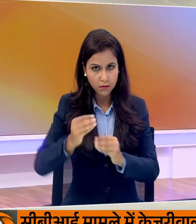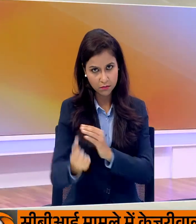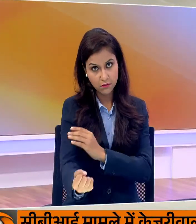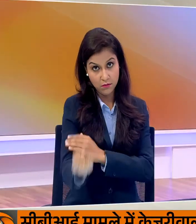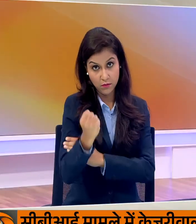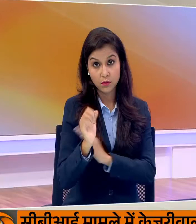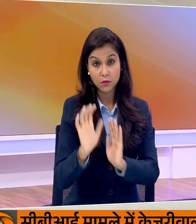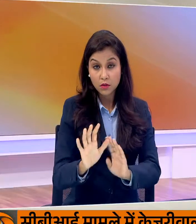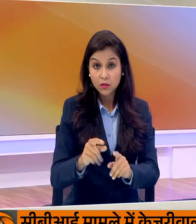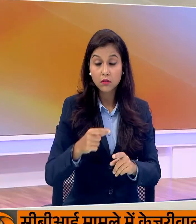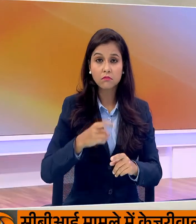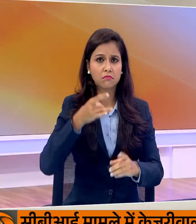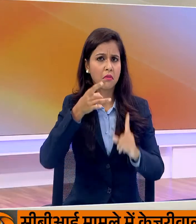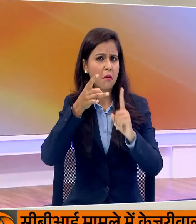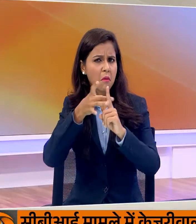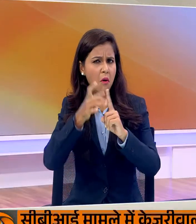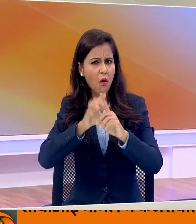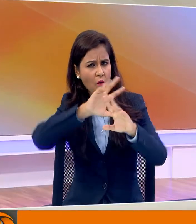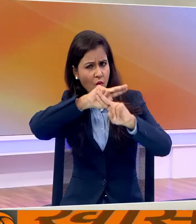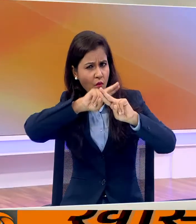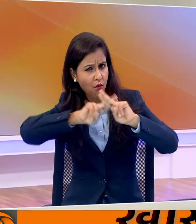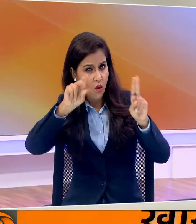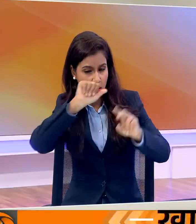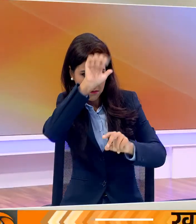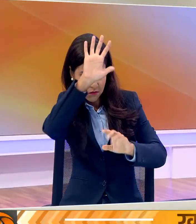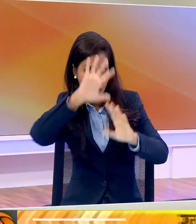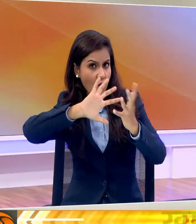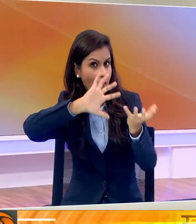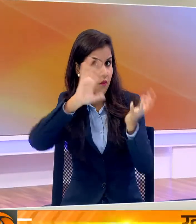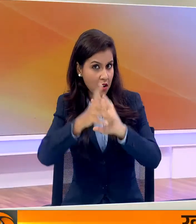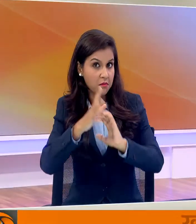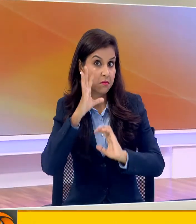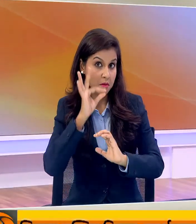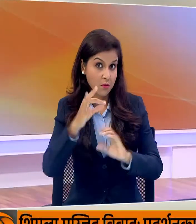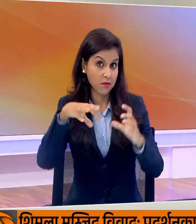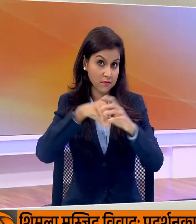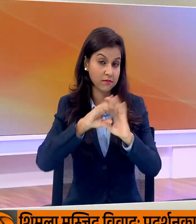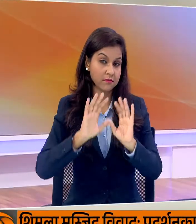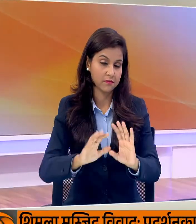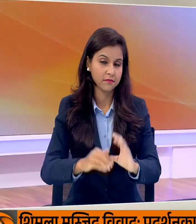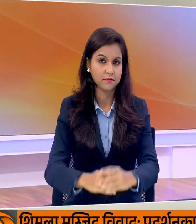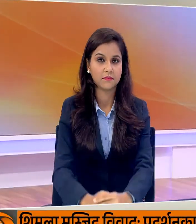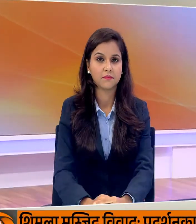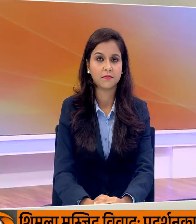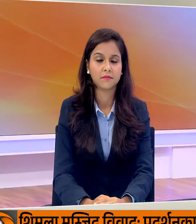है, जिसका लोहा पूरे विश्व में माना जा रहा है।